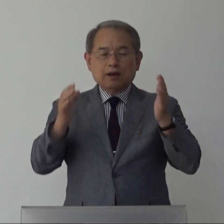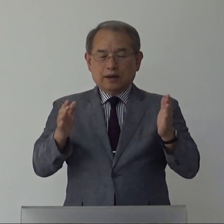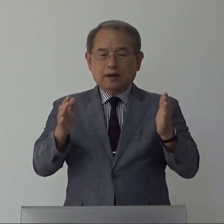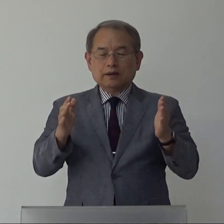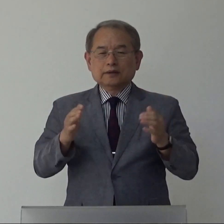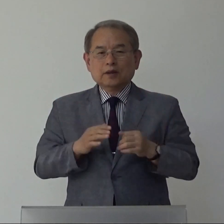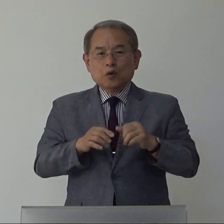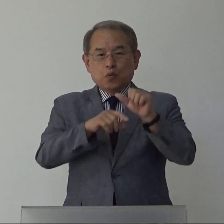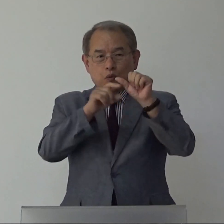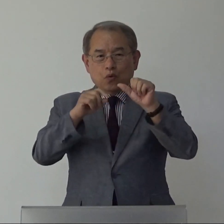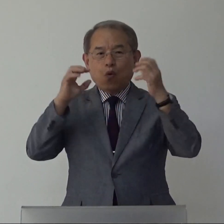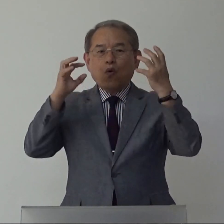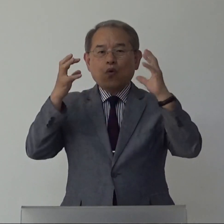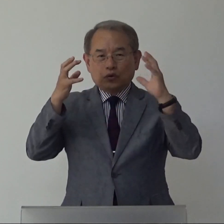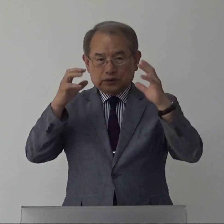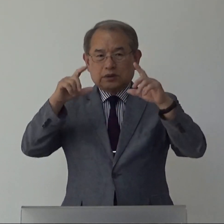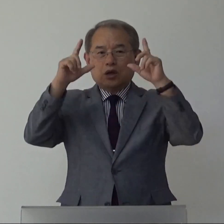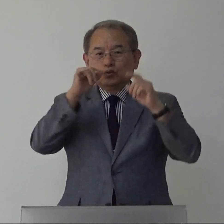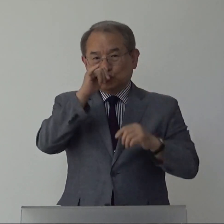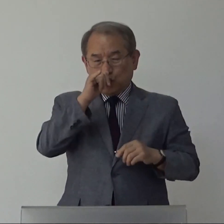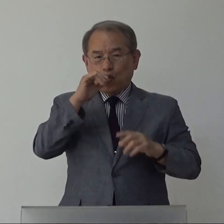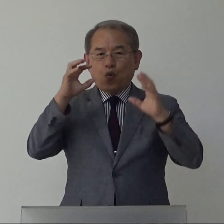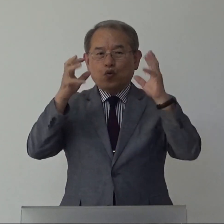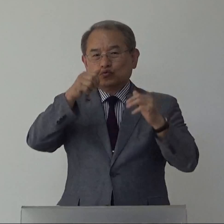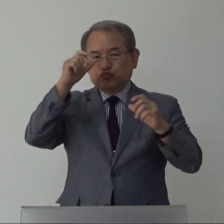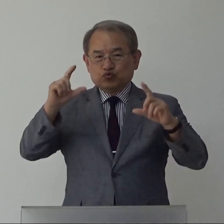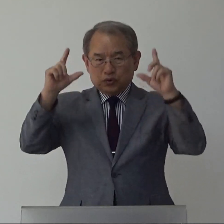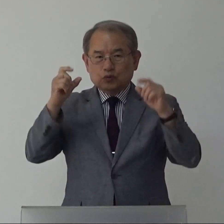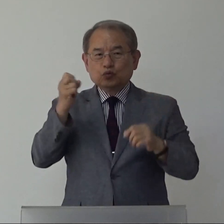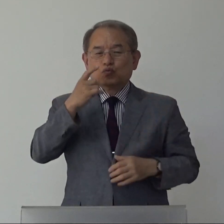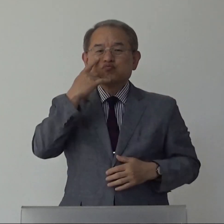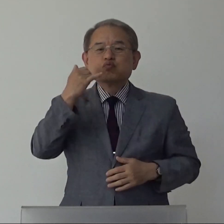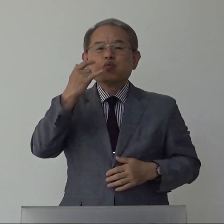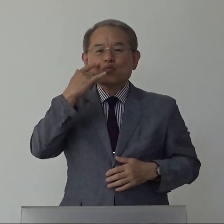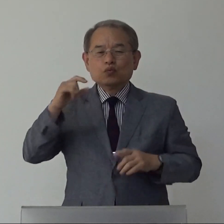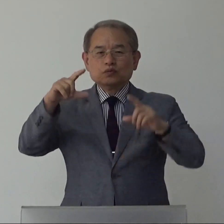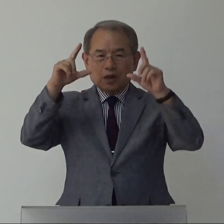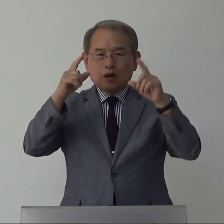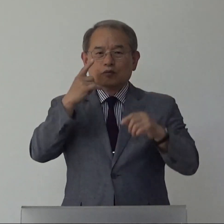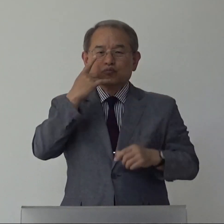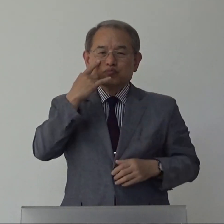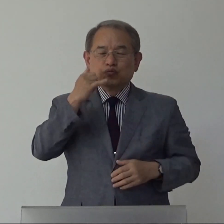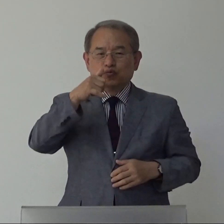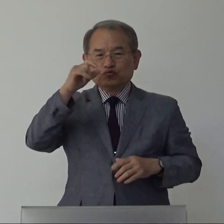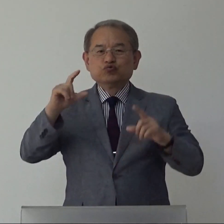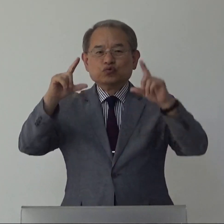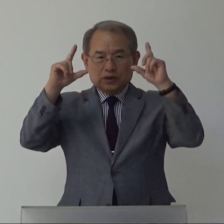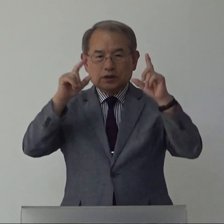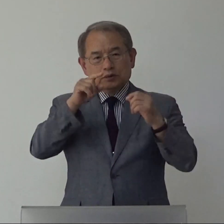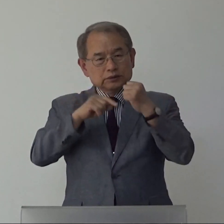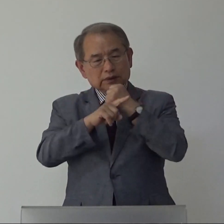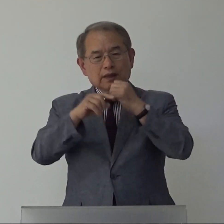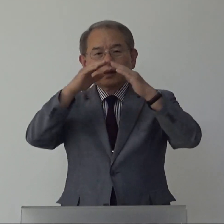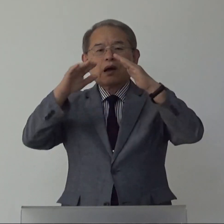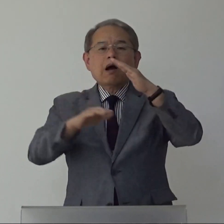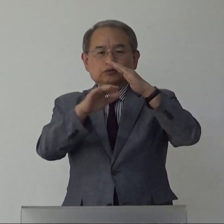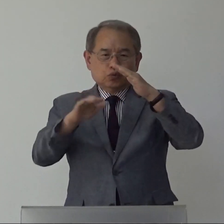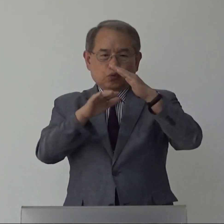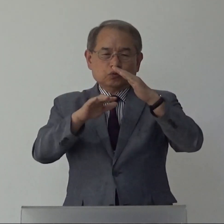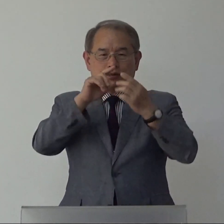오늘 5월 가정의 달을 맞이해서 이 한 달간 어린이 주일이 있고 어버이 주일이